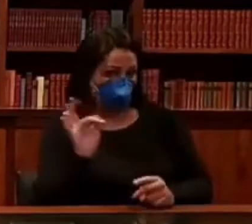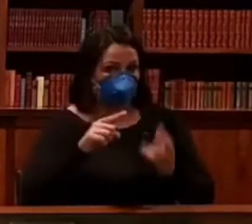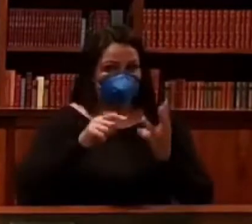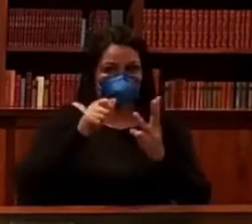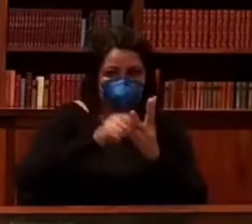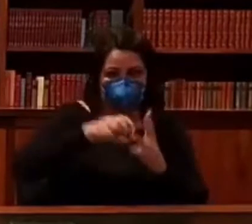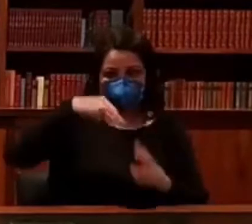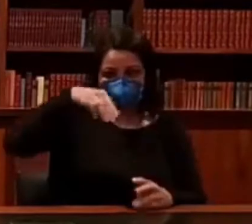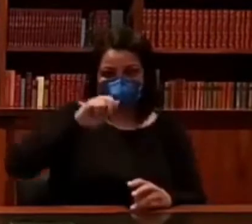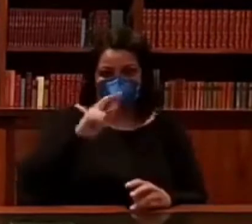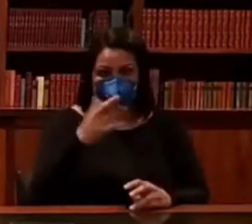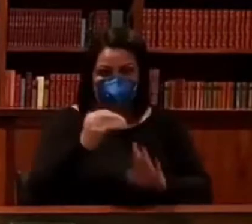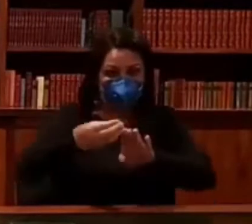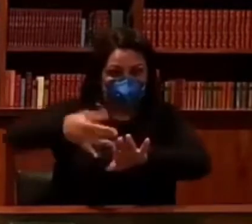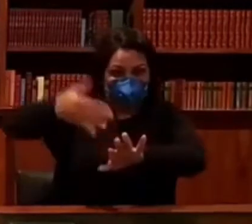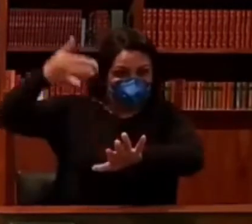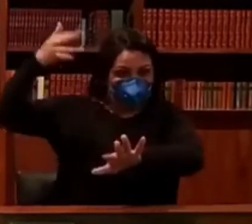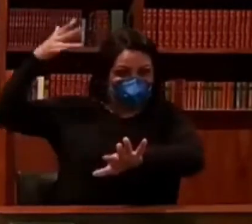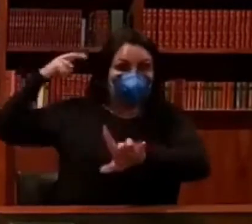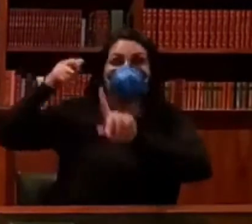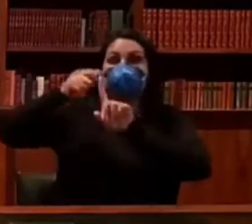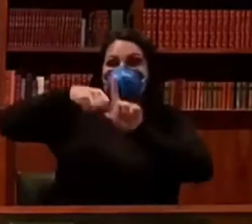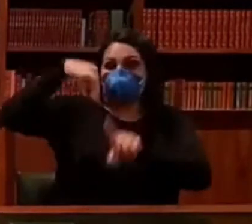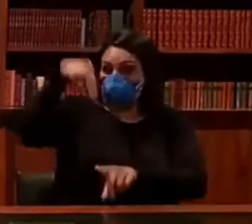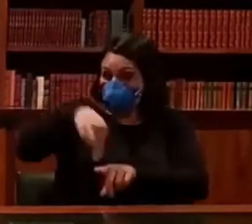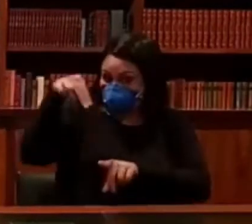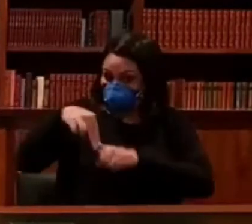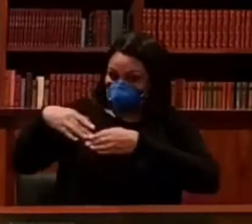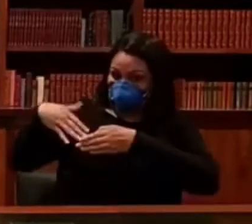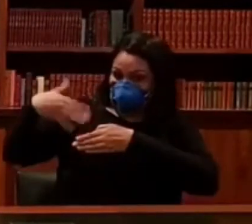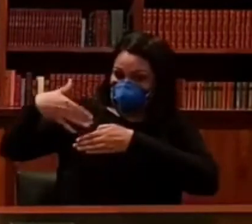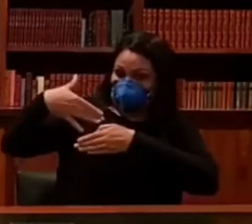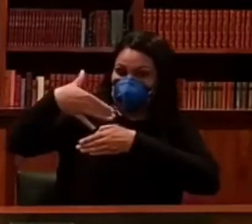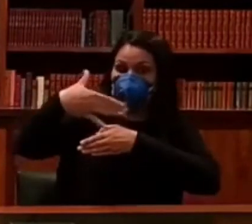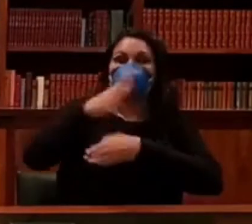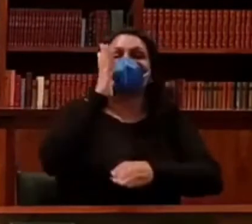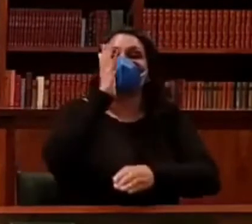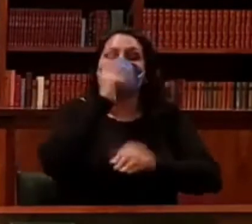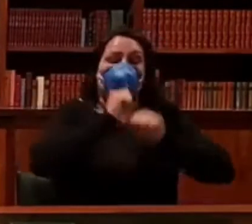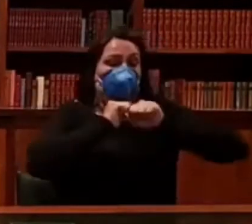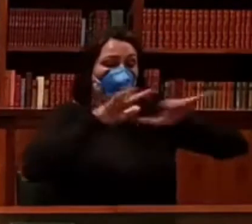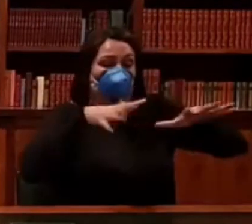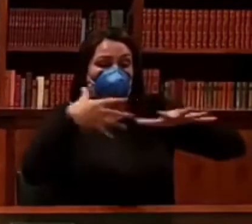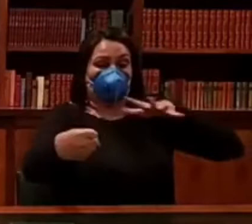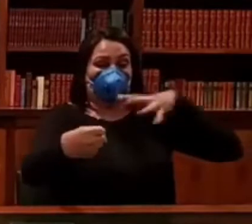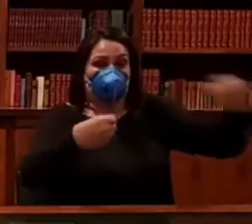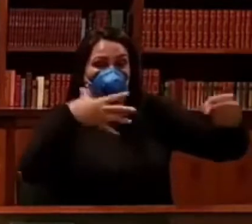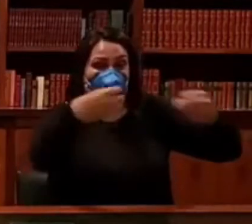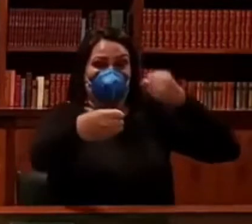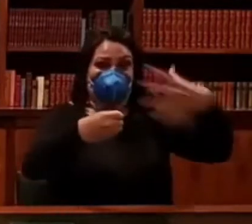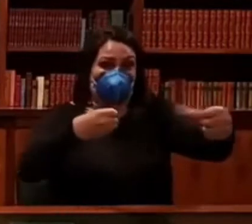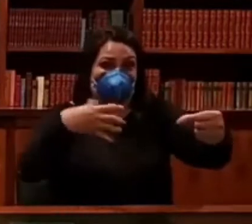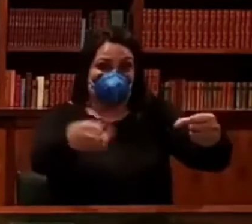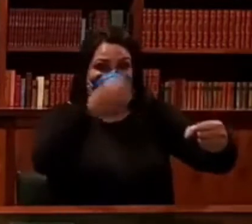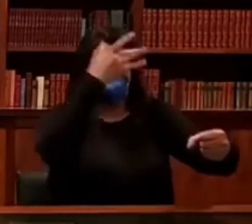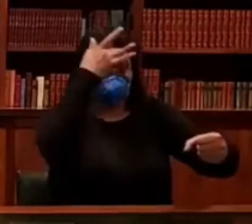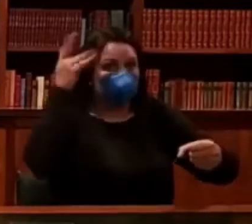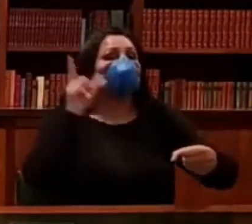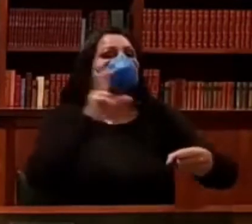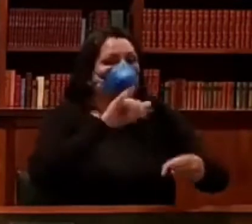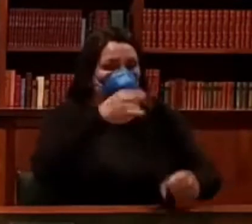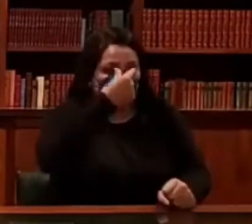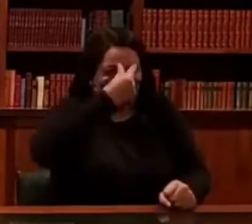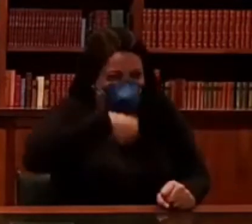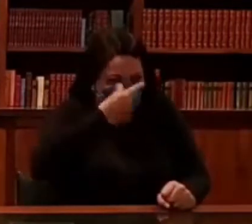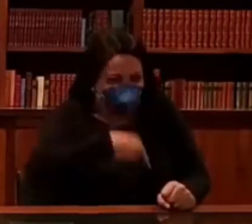gente sabe que começou lá atrás, em novembro. Então a gente sabe que vai levar um tempo em que as pessoas terão